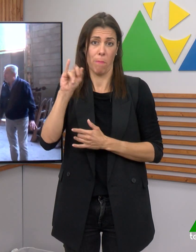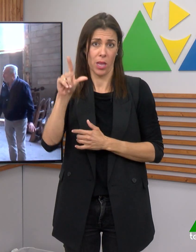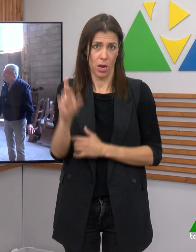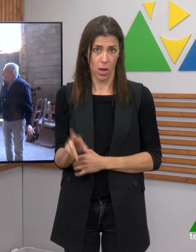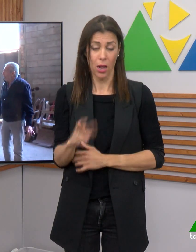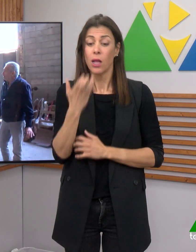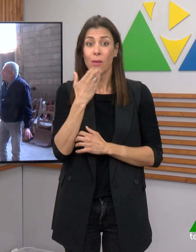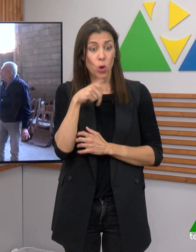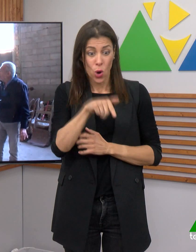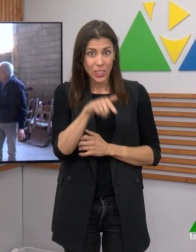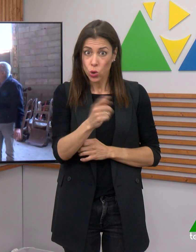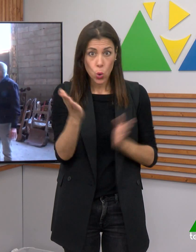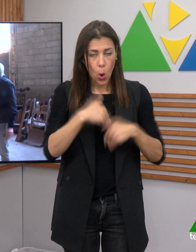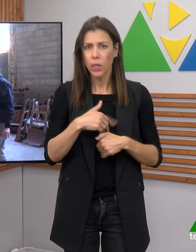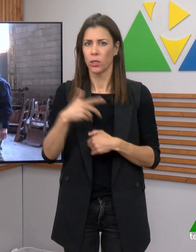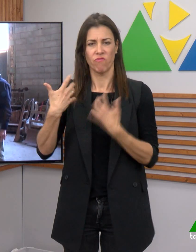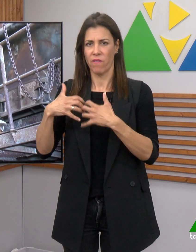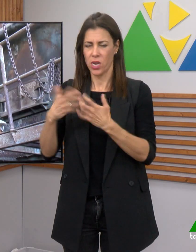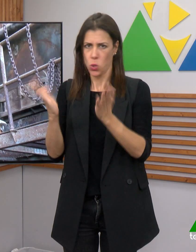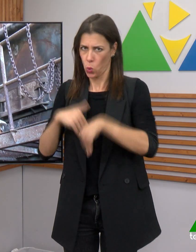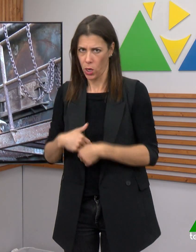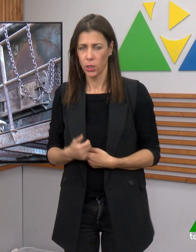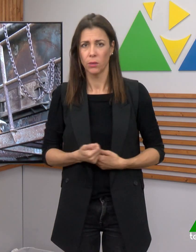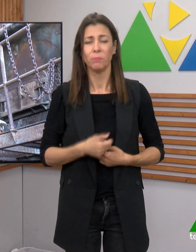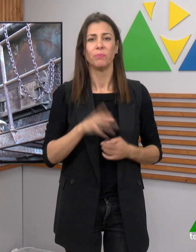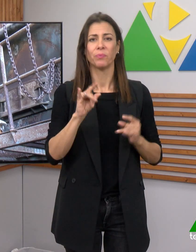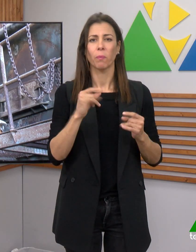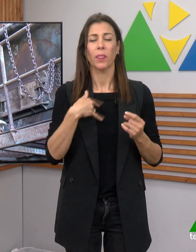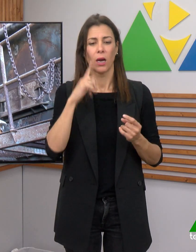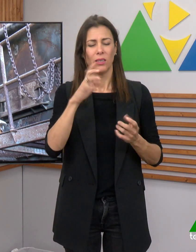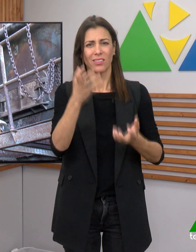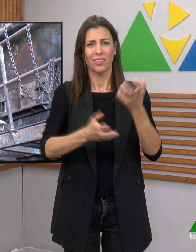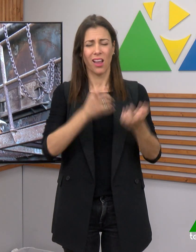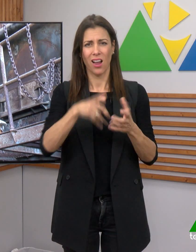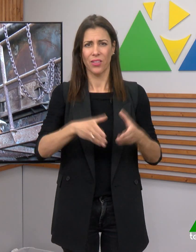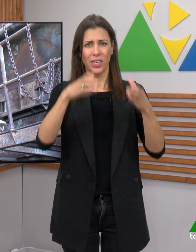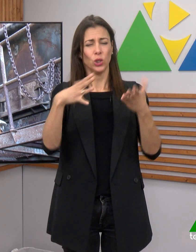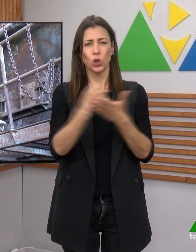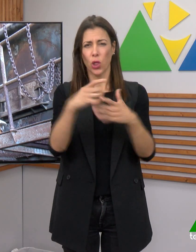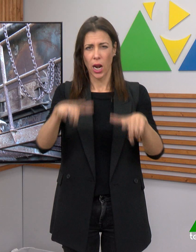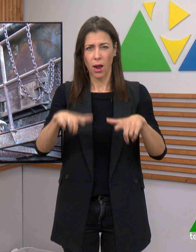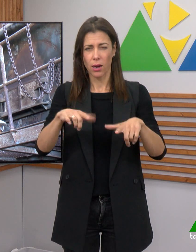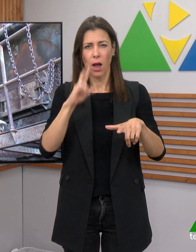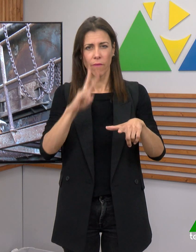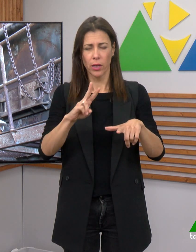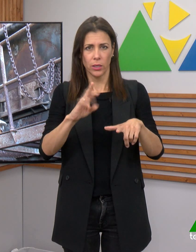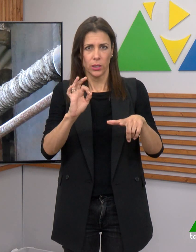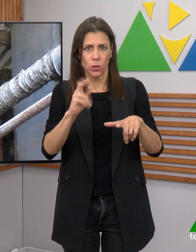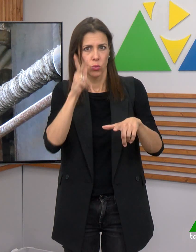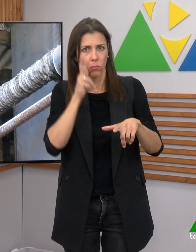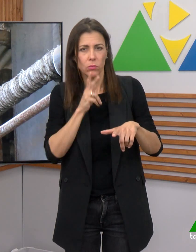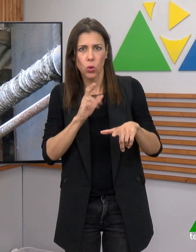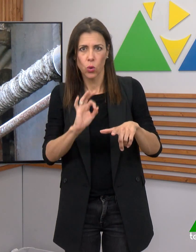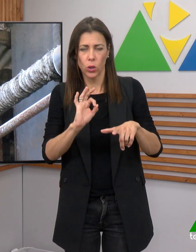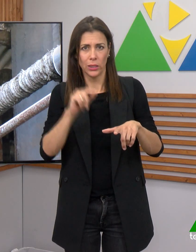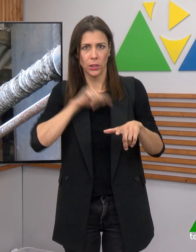esto no hay fábrica. Es que tenemos aquí una primera caldera, pero hay un complejo de calderas que llega a toda la nave. Hacia allá, más luego un complejo,